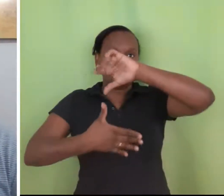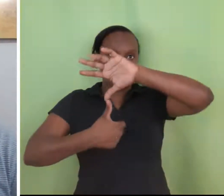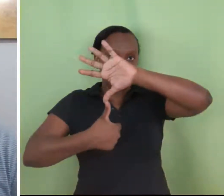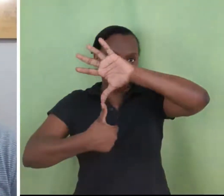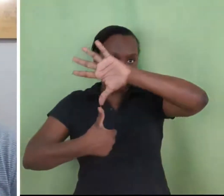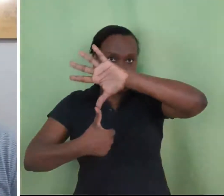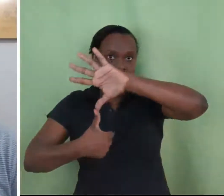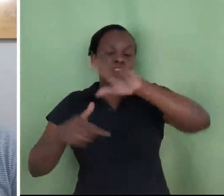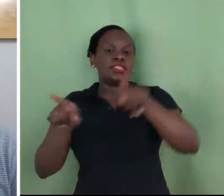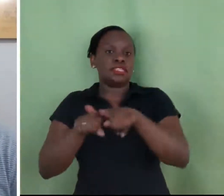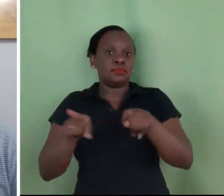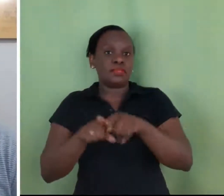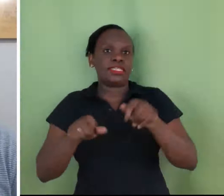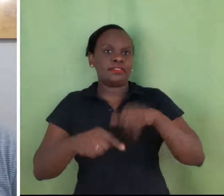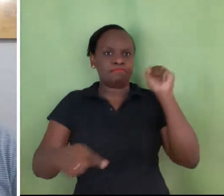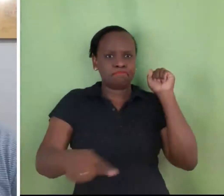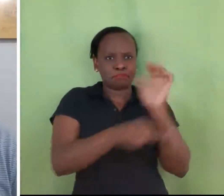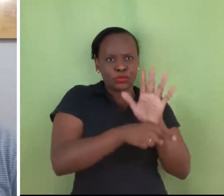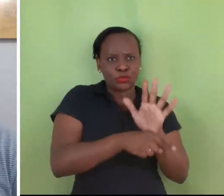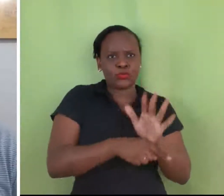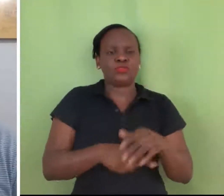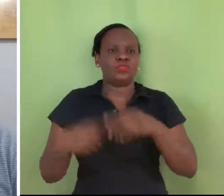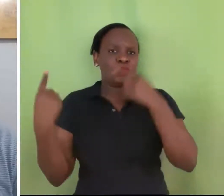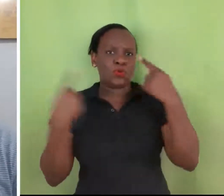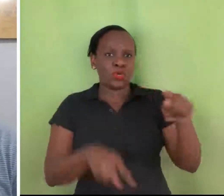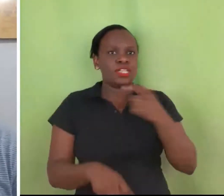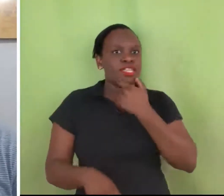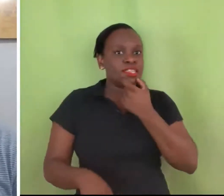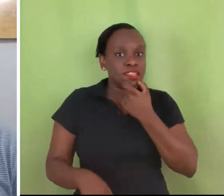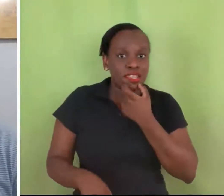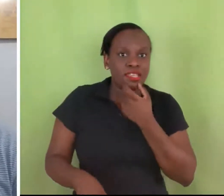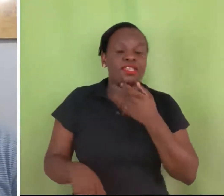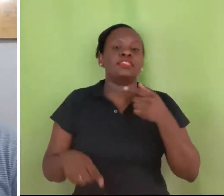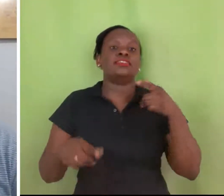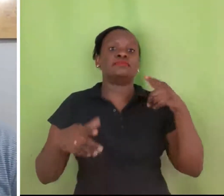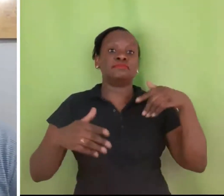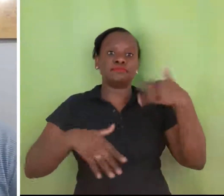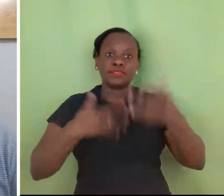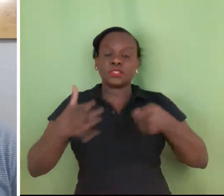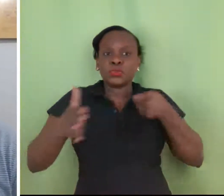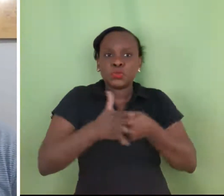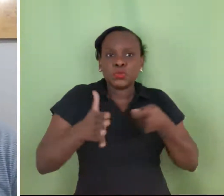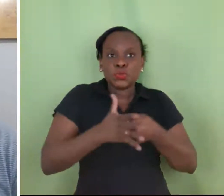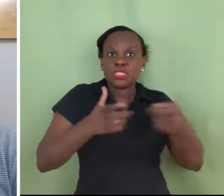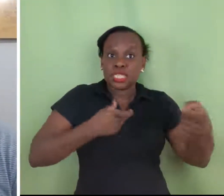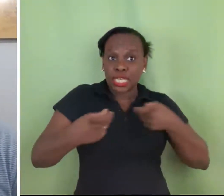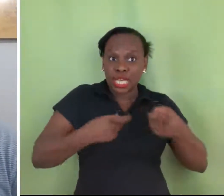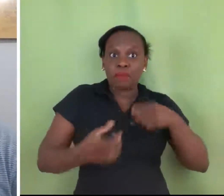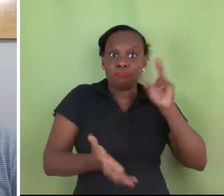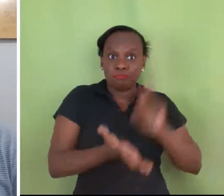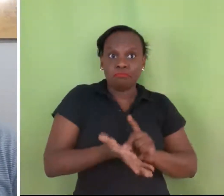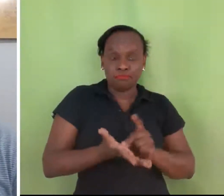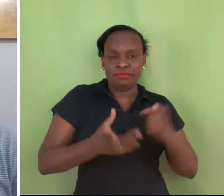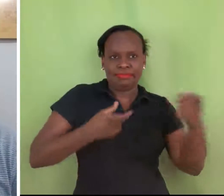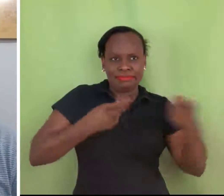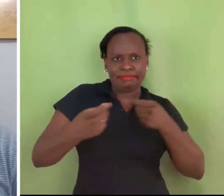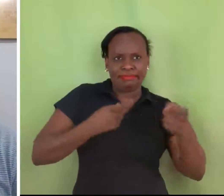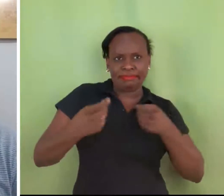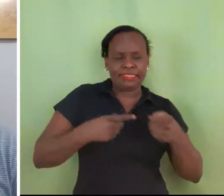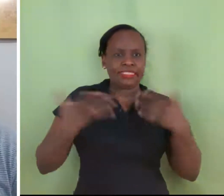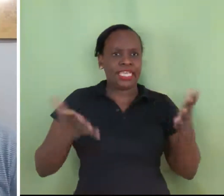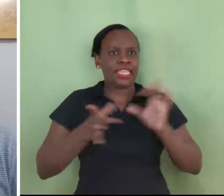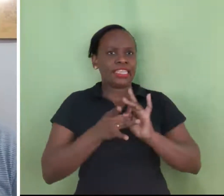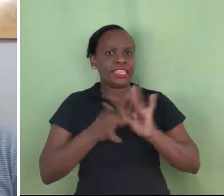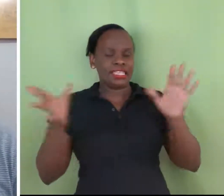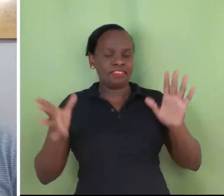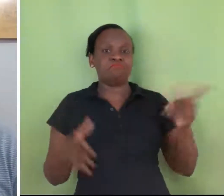também se rebelaram, né, contra a Inglaterra, né, e passaram a lutar numa guerra mesmo, né, pela